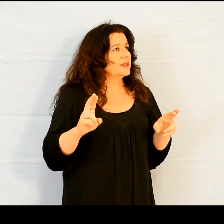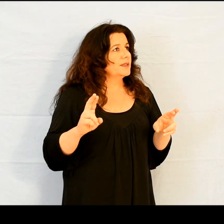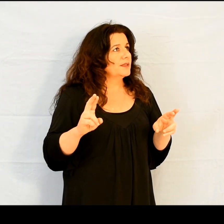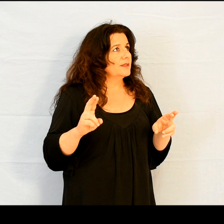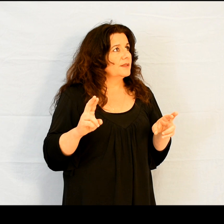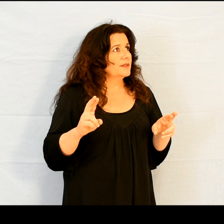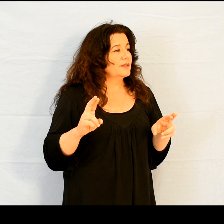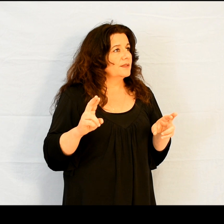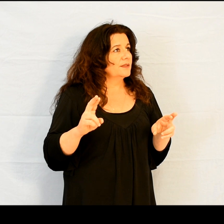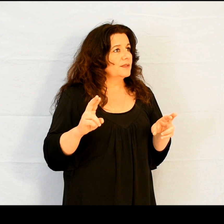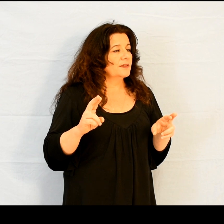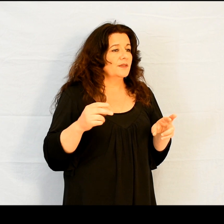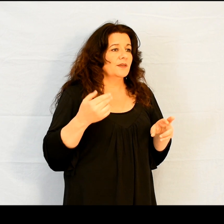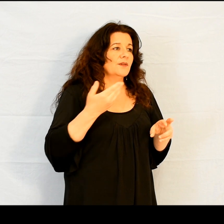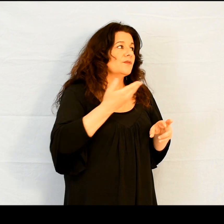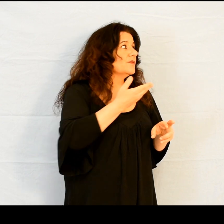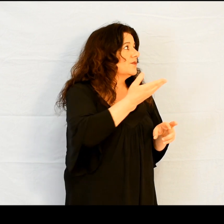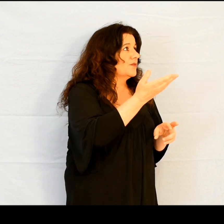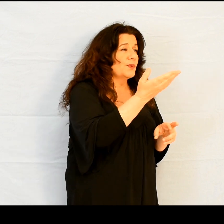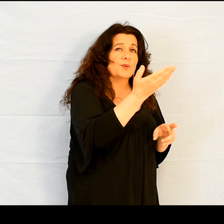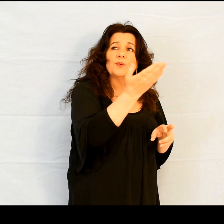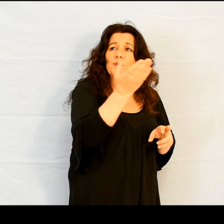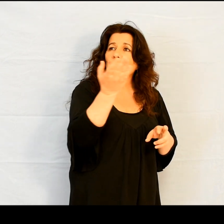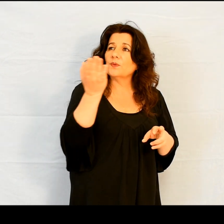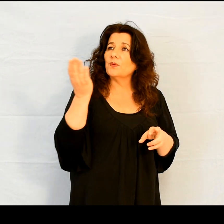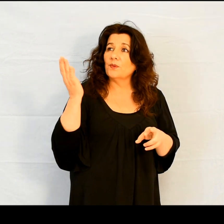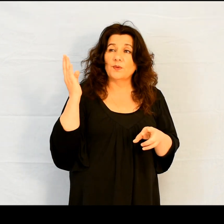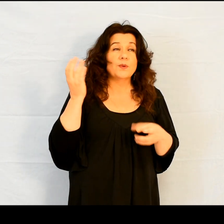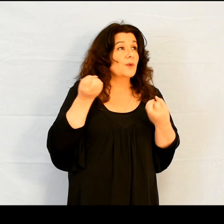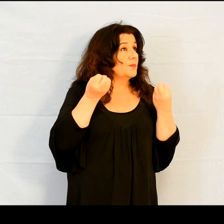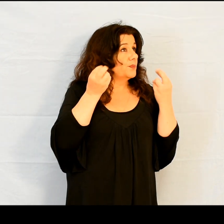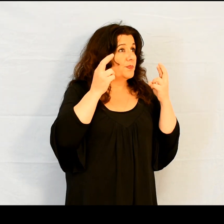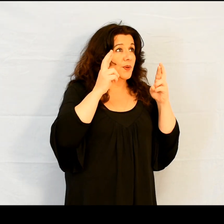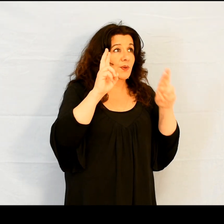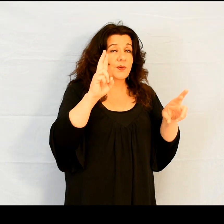Vous-même, vous êtes purs, mais non, pas tous. »